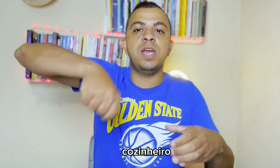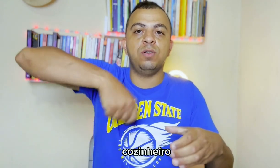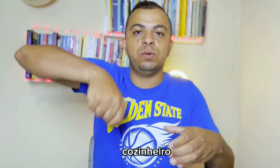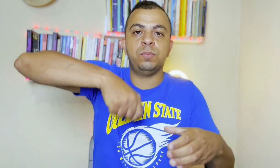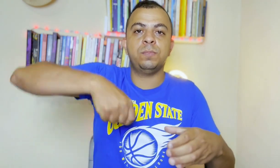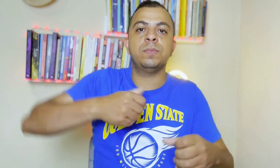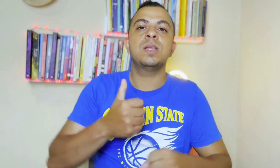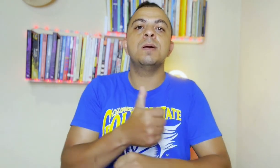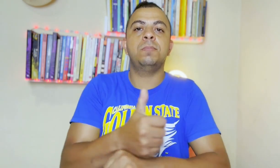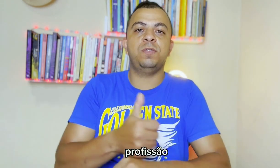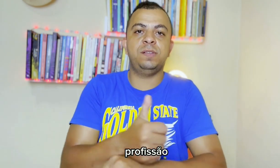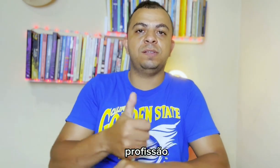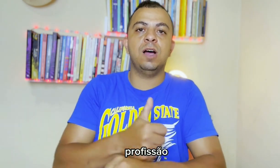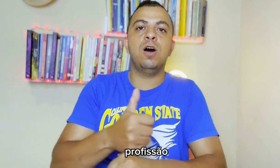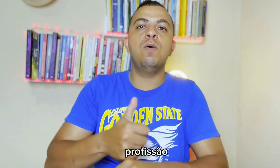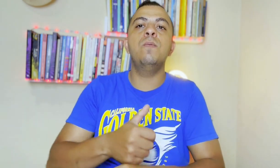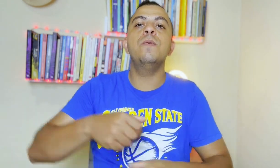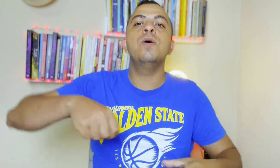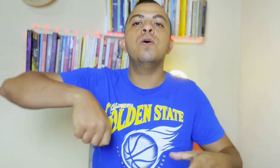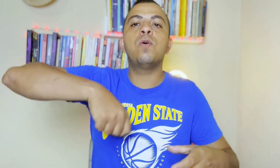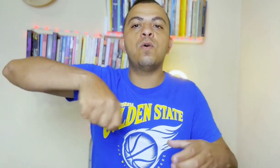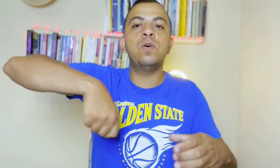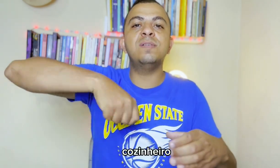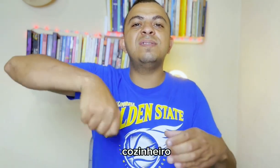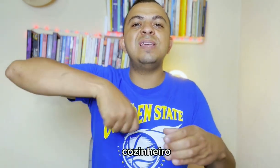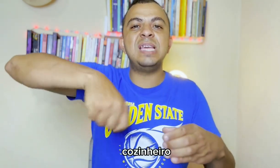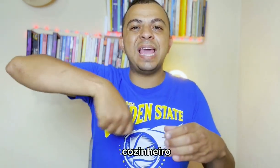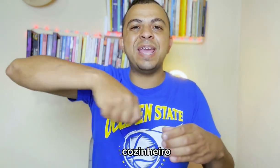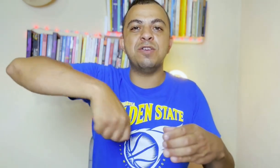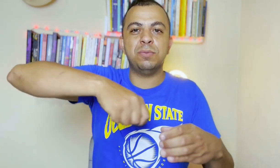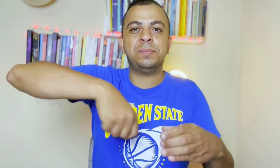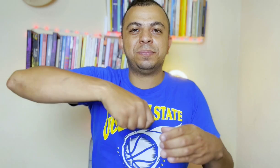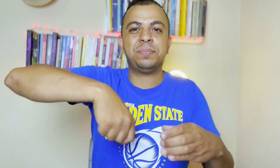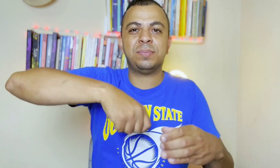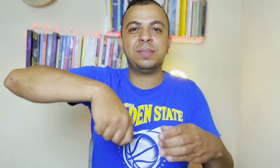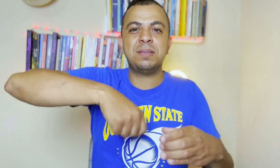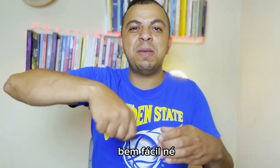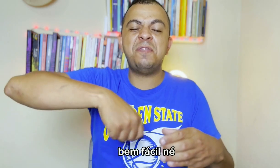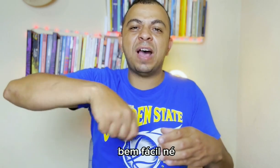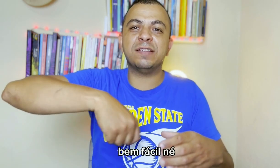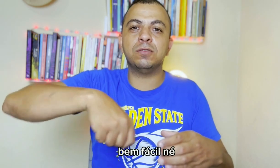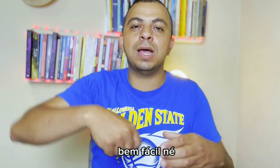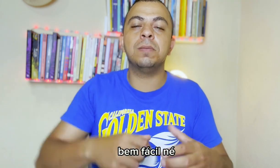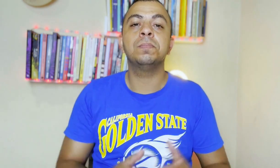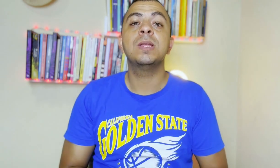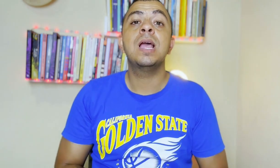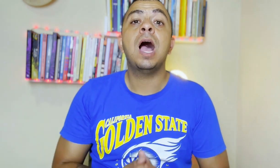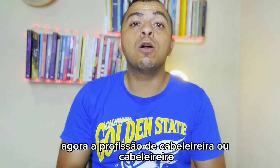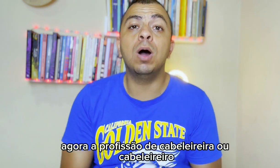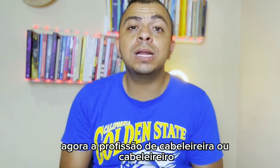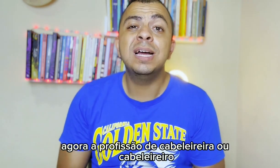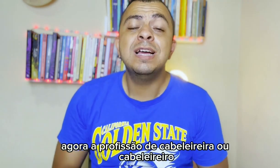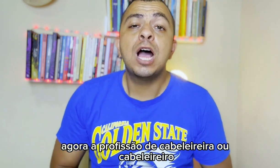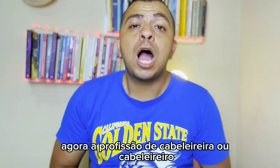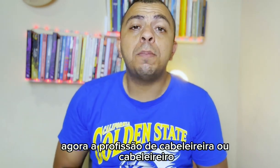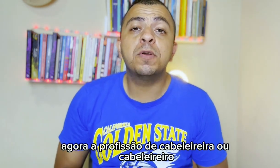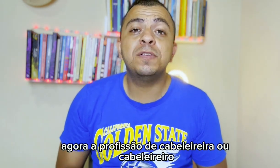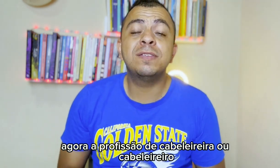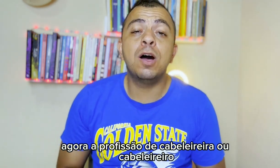cozinheiro. Profissão, cozinheiro. Bem fácil, né? Agora, a profissão